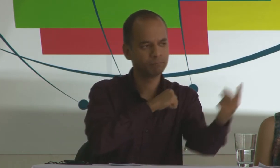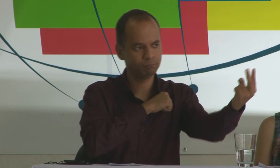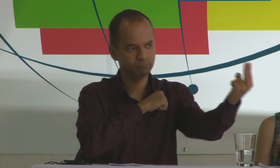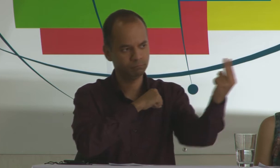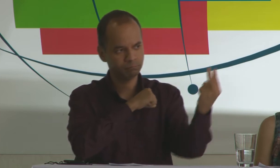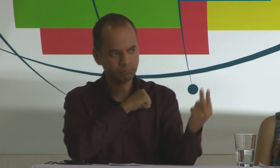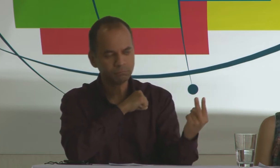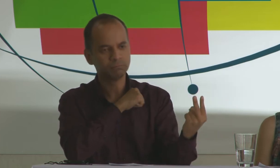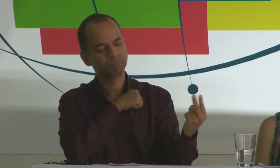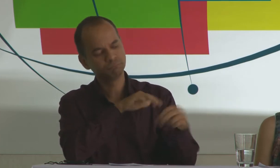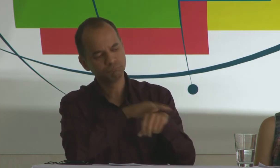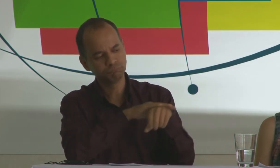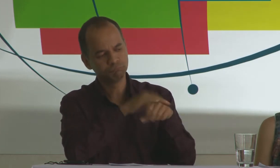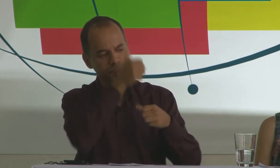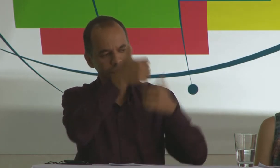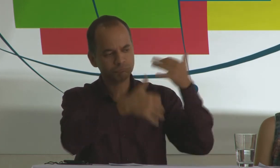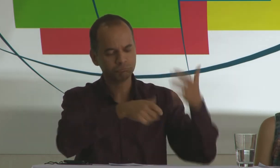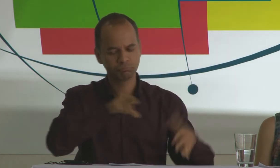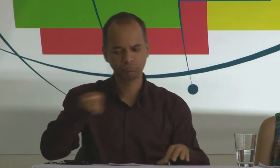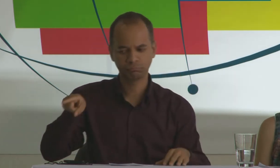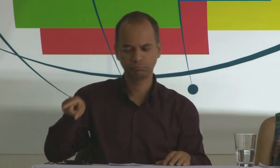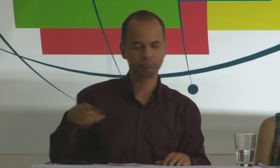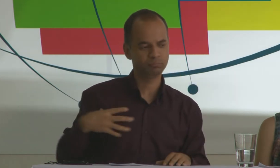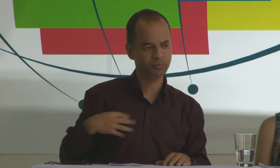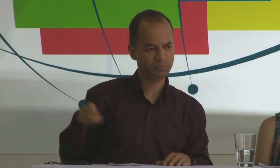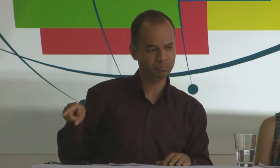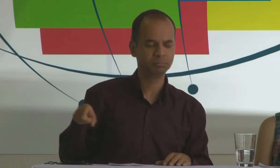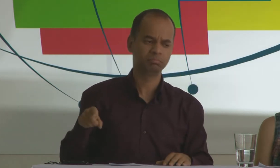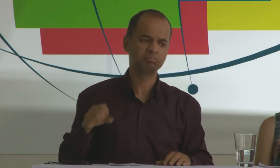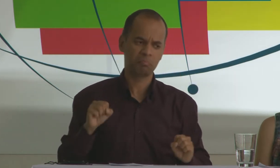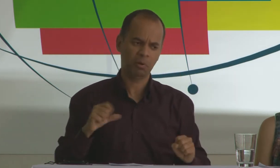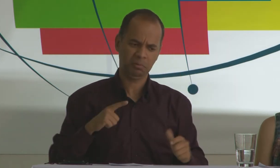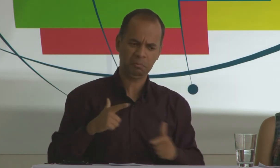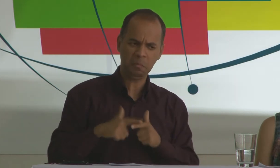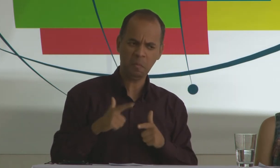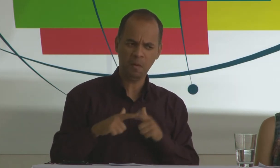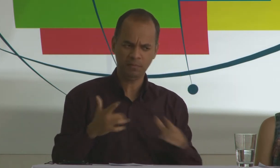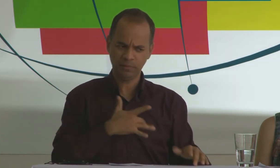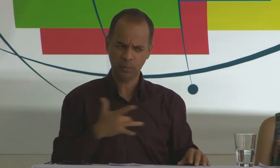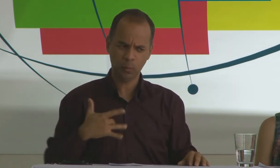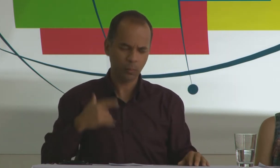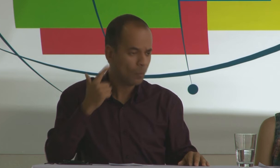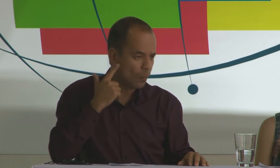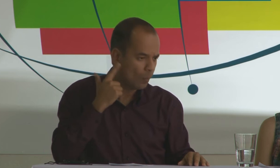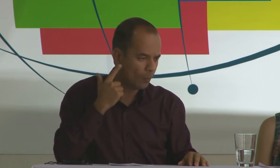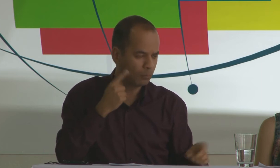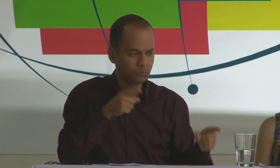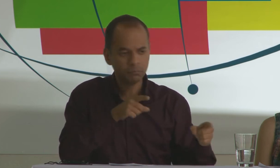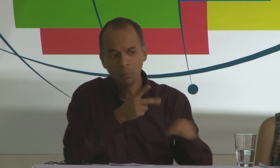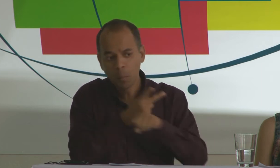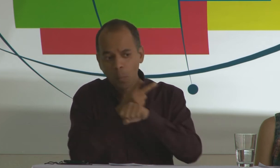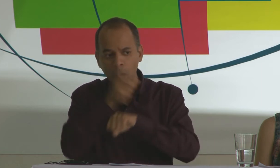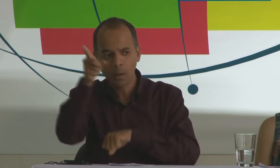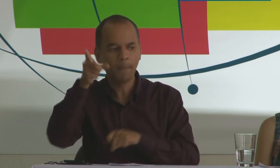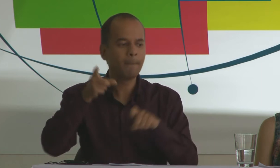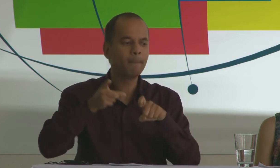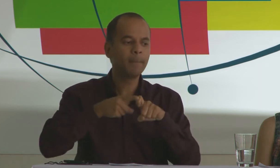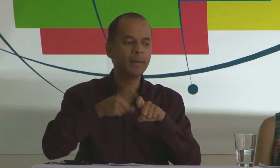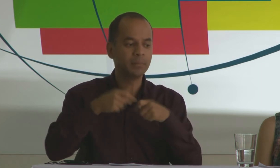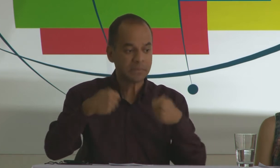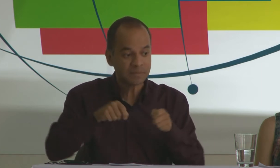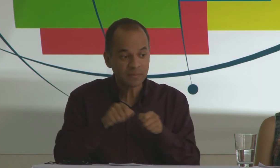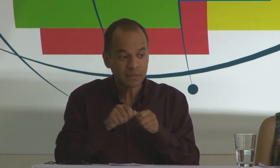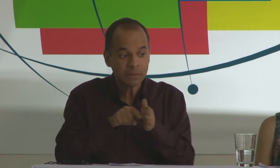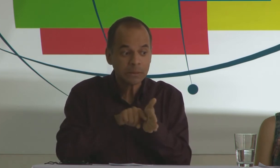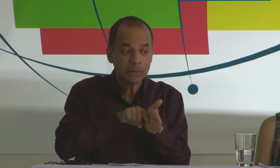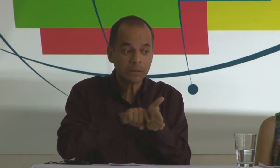e depende de realizar esses sons que você não compreende. Então ele explicava e falei com ele que era uma questão de